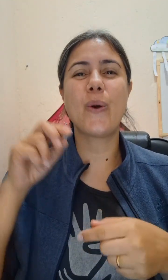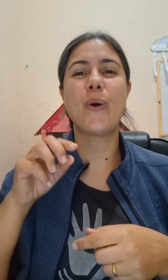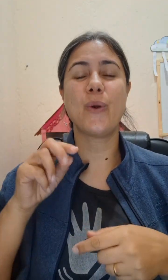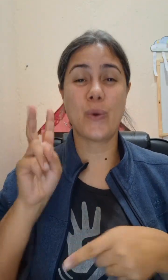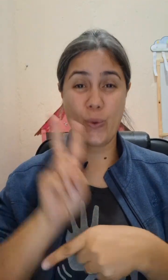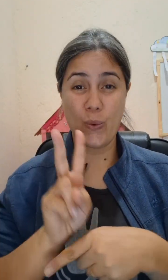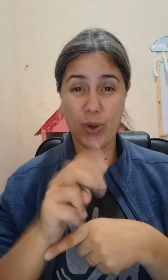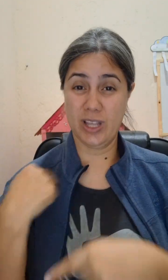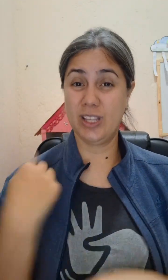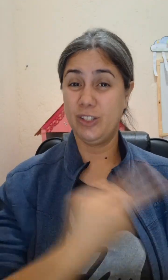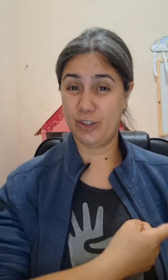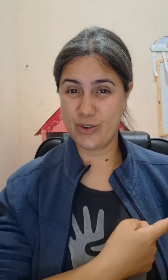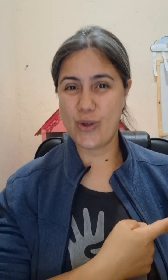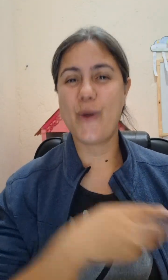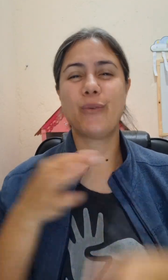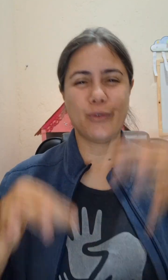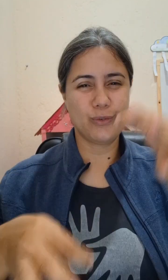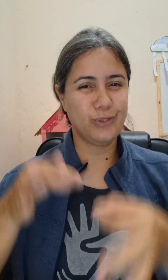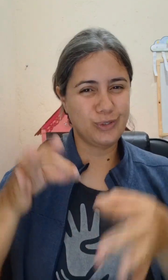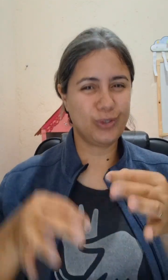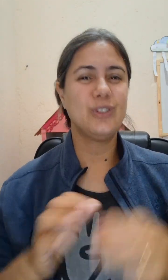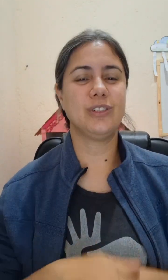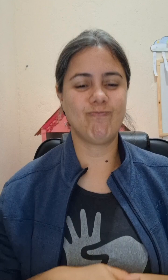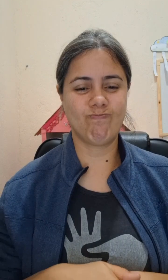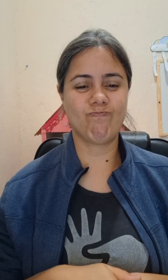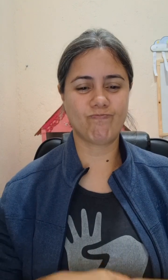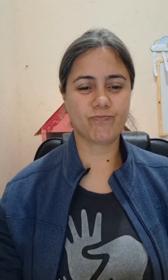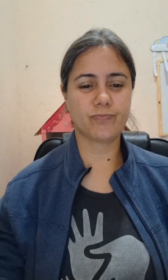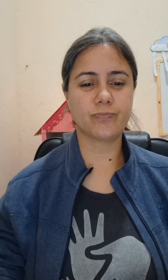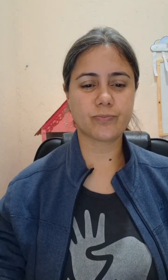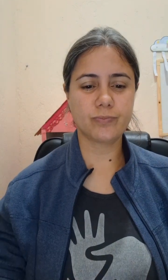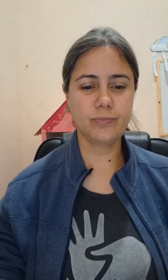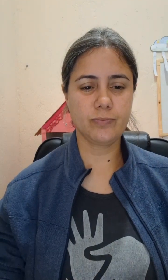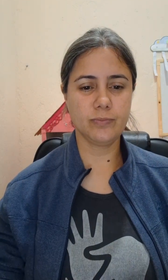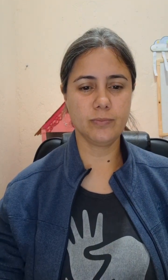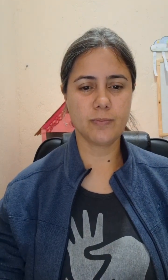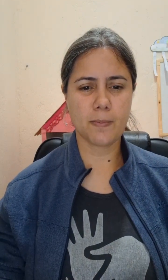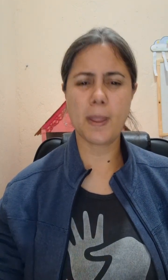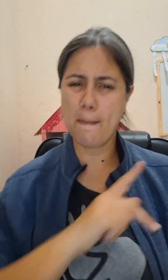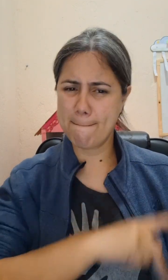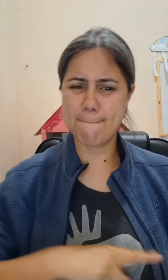Porque o Senhor cuida de nós com justiça também.